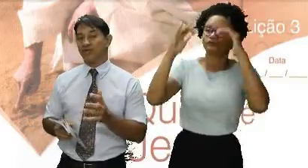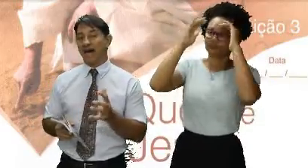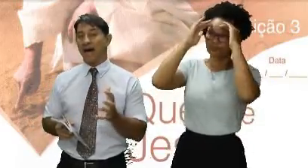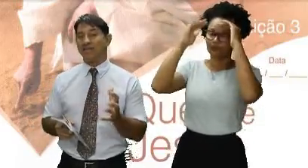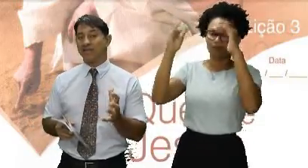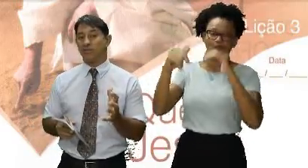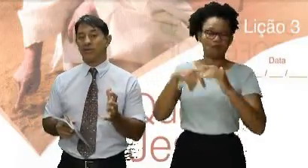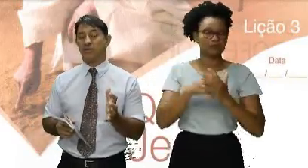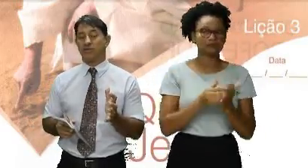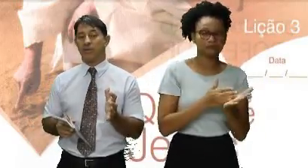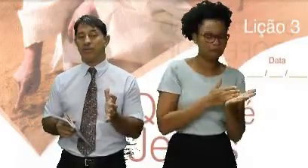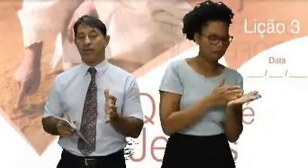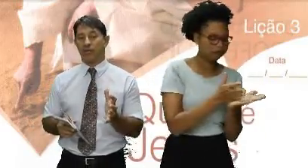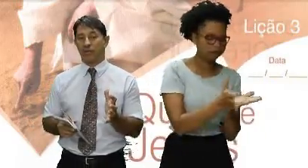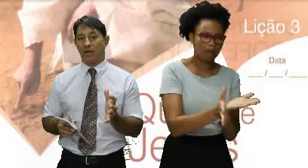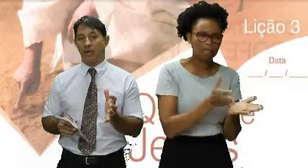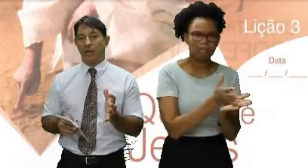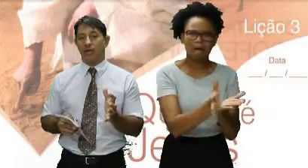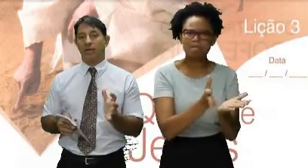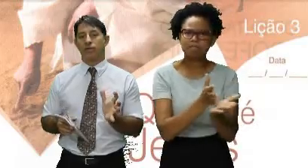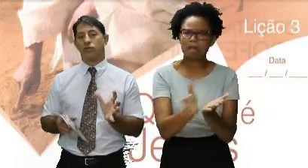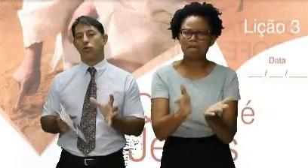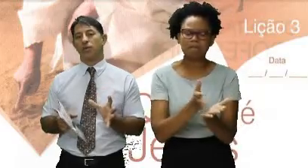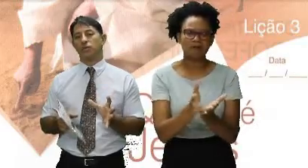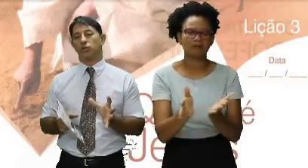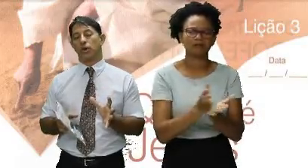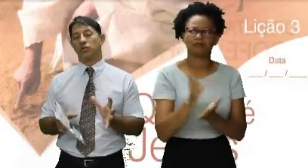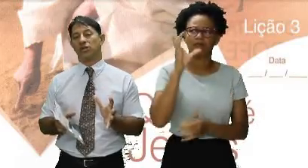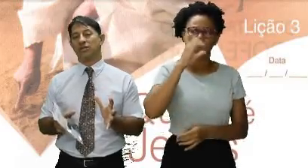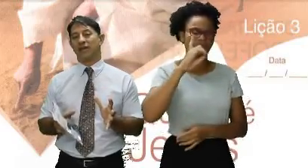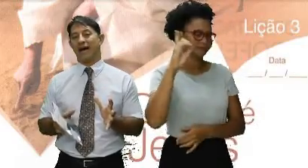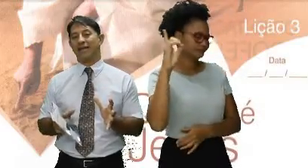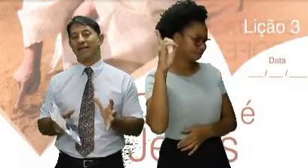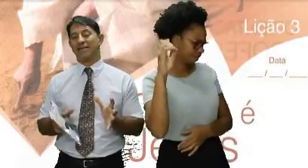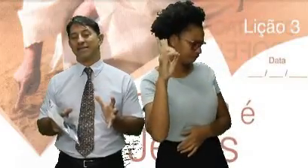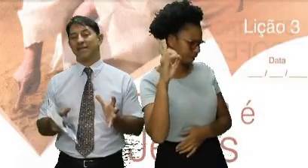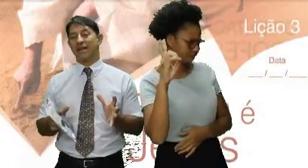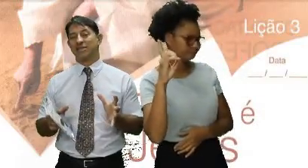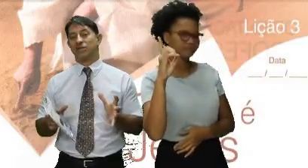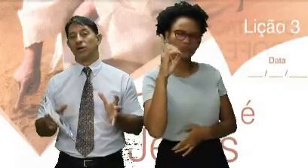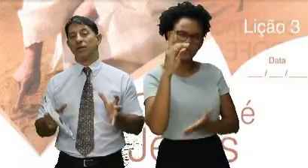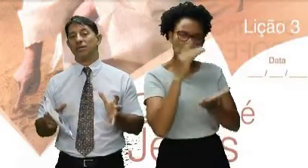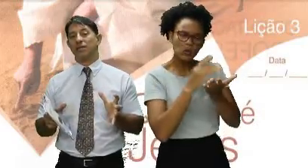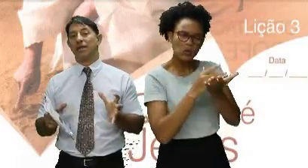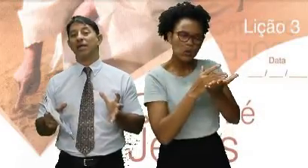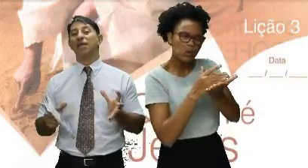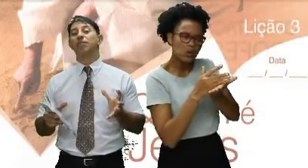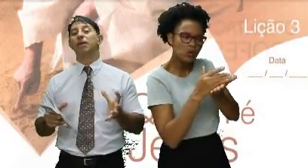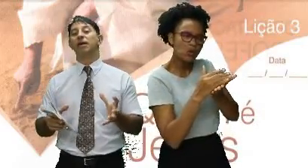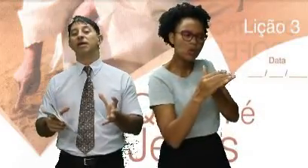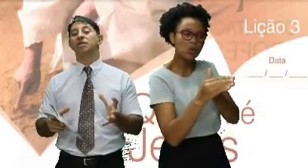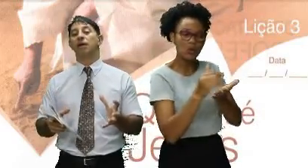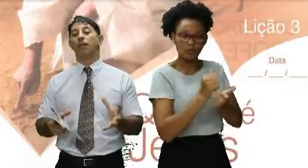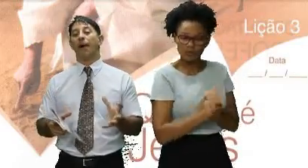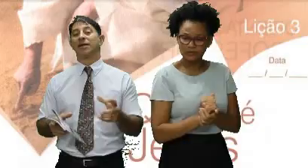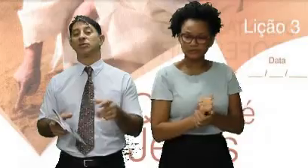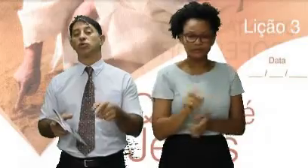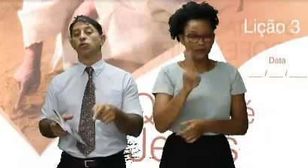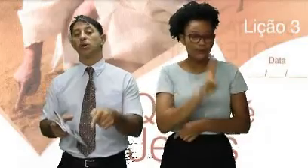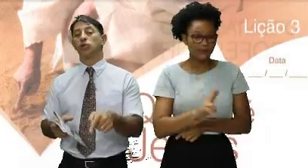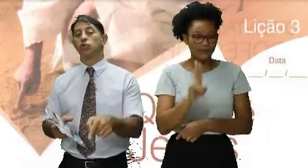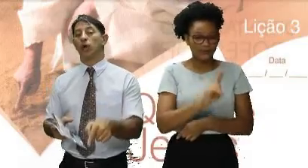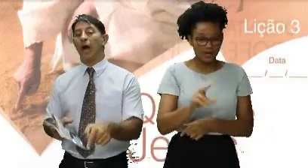começou a desviar-se dos seus caminhos, Deus começou a utilizar das nações inimigas